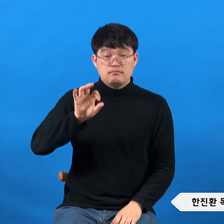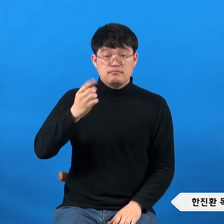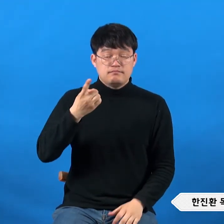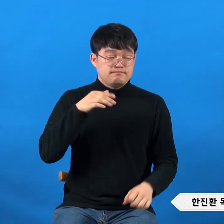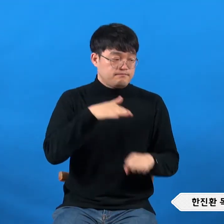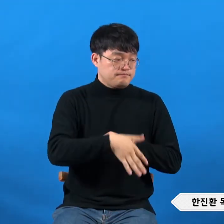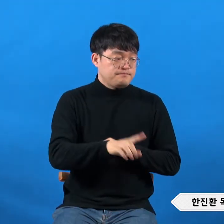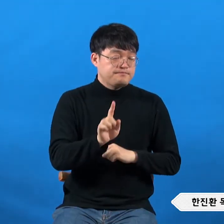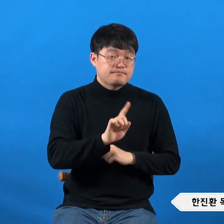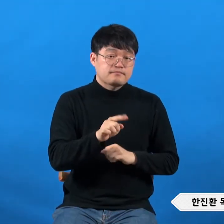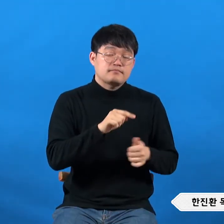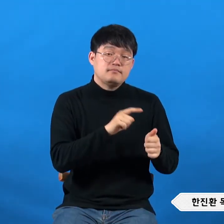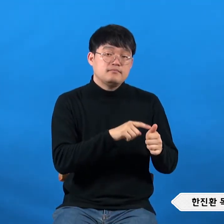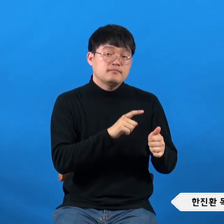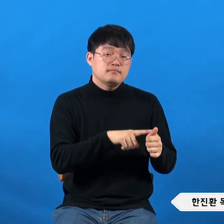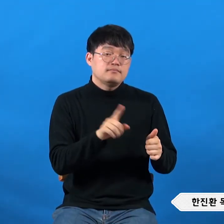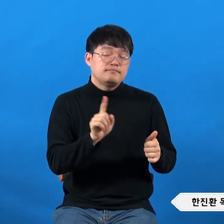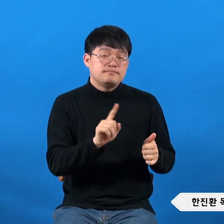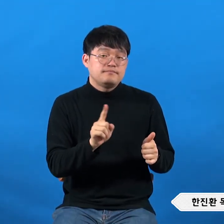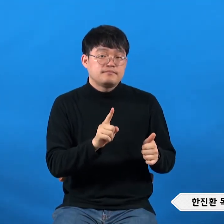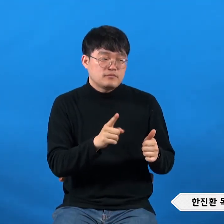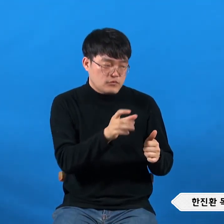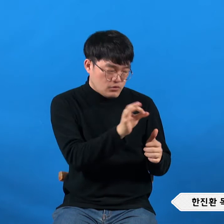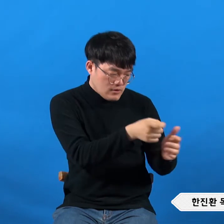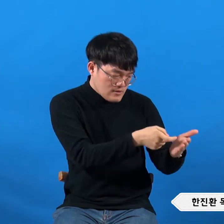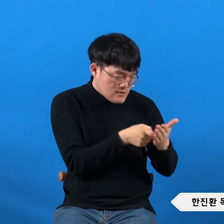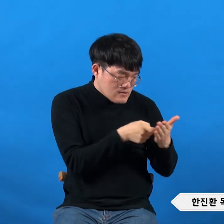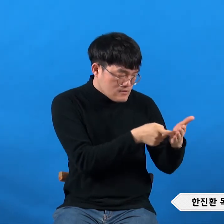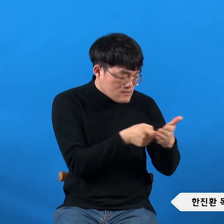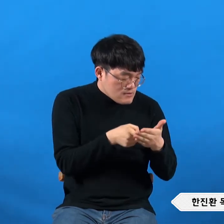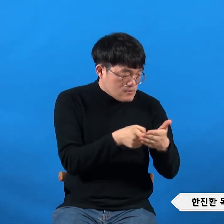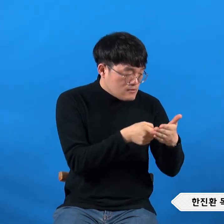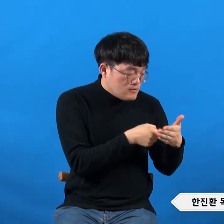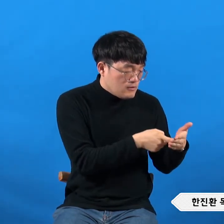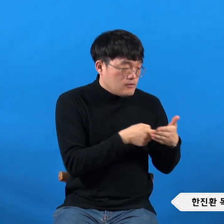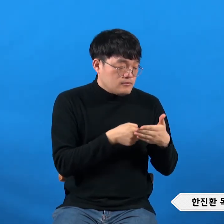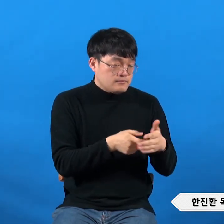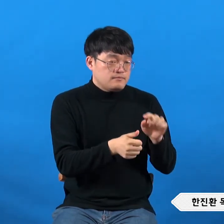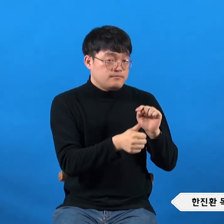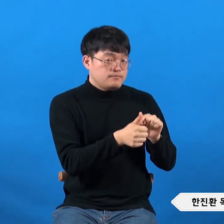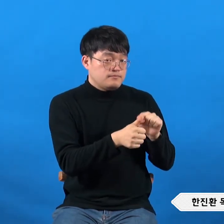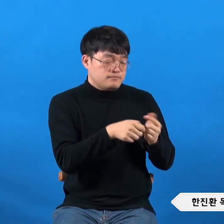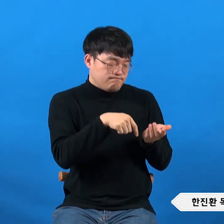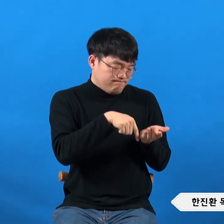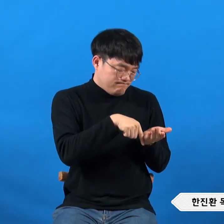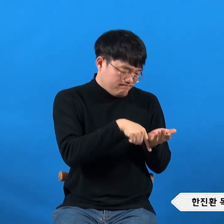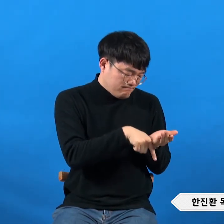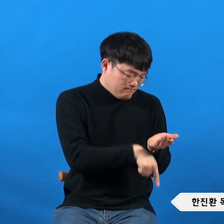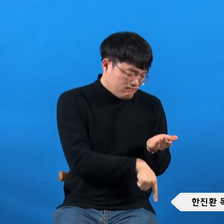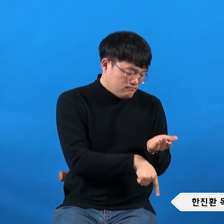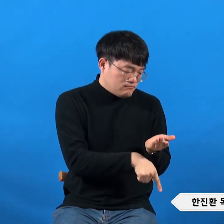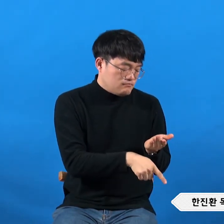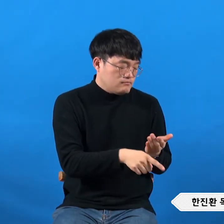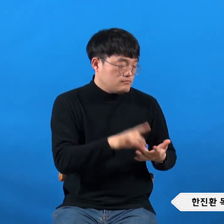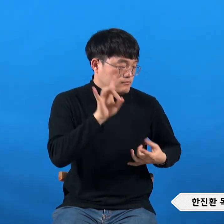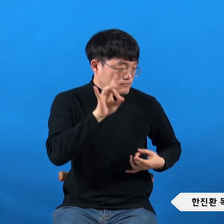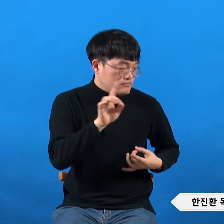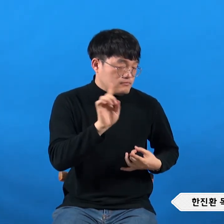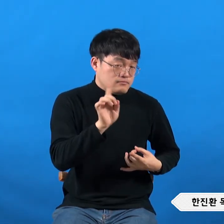아니지 않습니까? 엄청난 수전노이지 않습니까? 삭개오의 심층적인